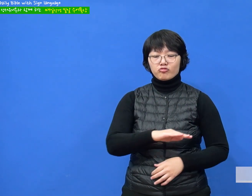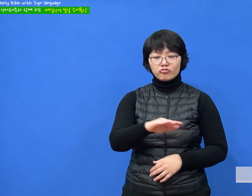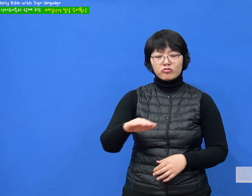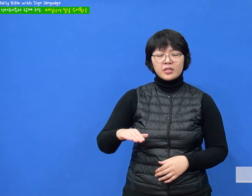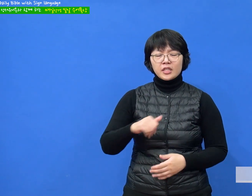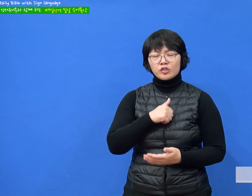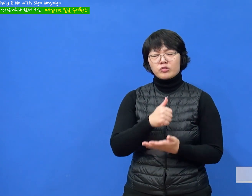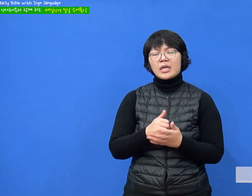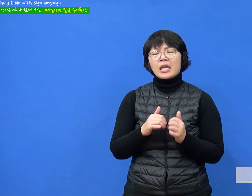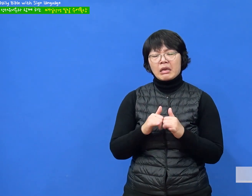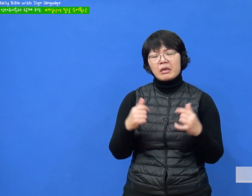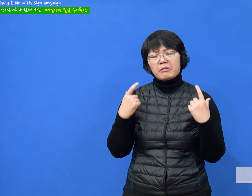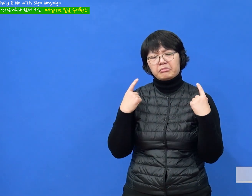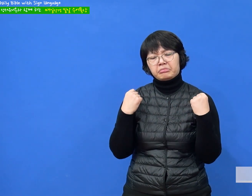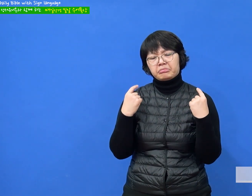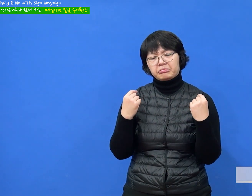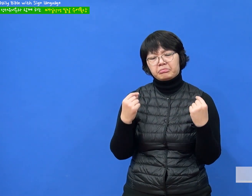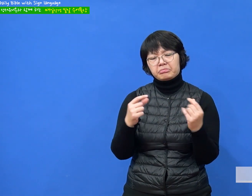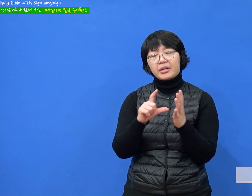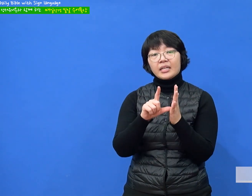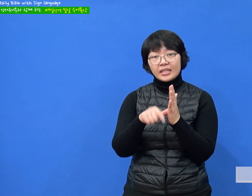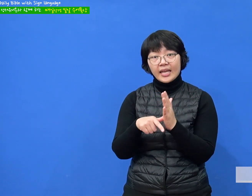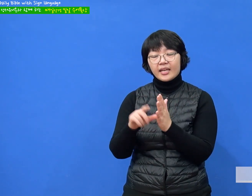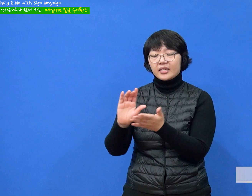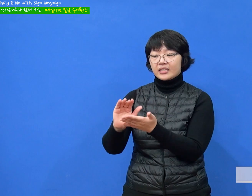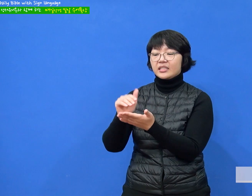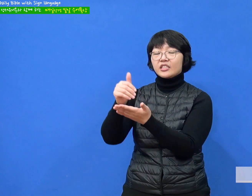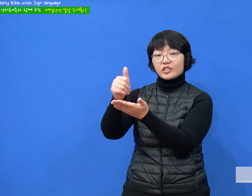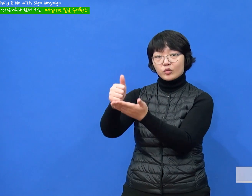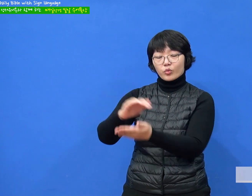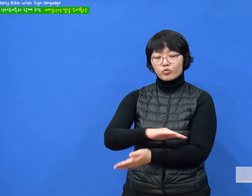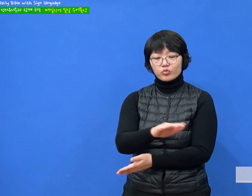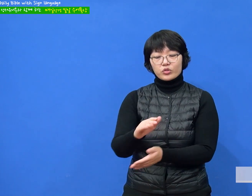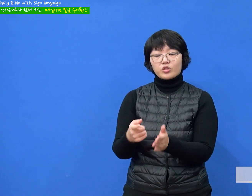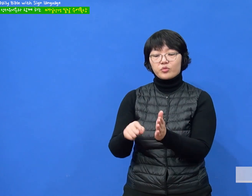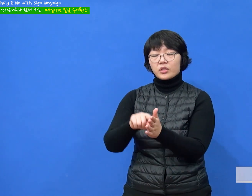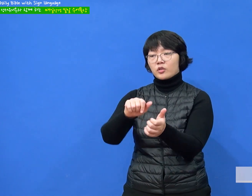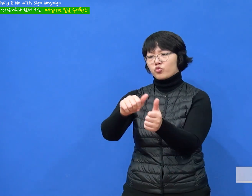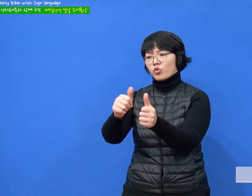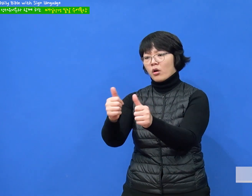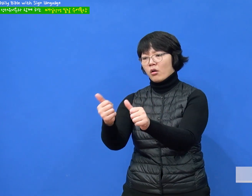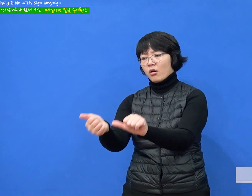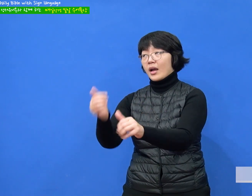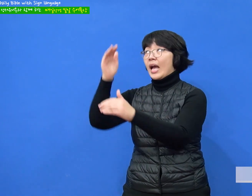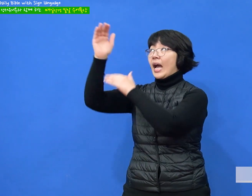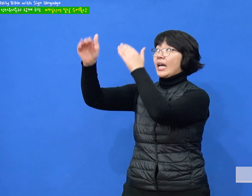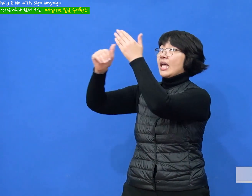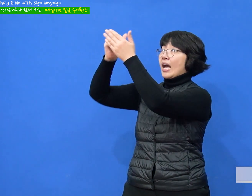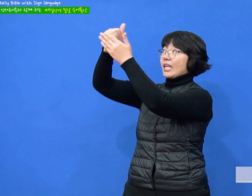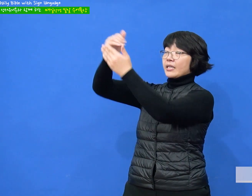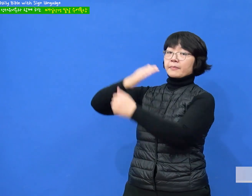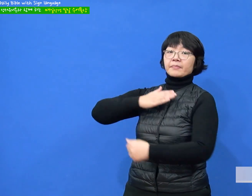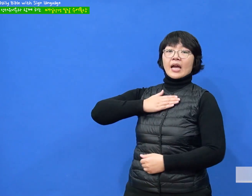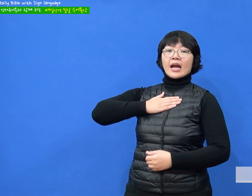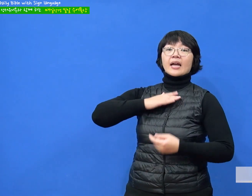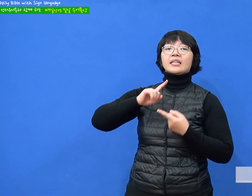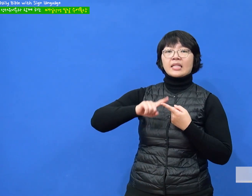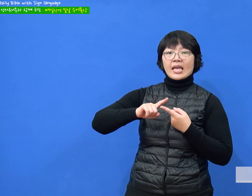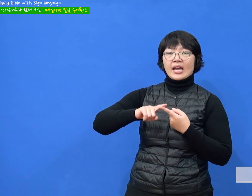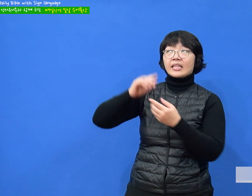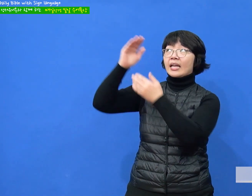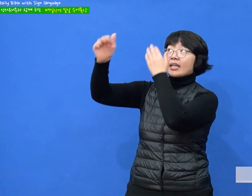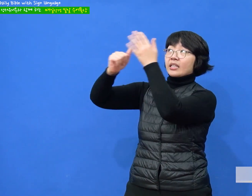죄인 되었을 때에 그리스도께서 우리를 위하여 죽으심으로 하나님께서 우리에 대한 자기의